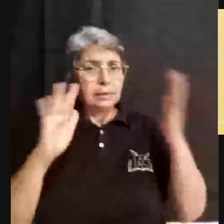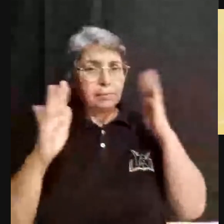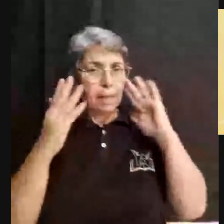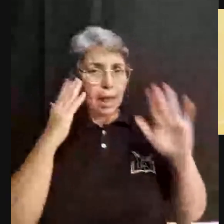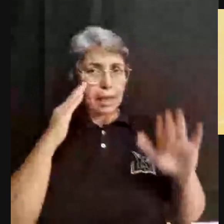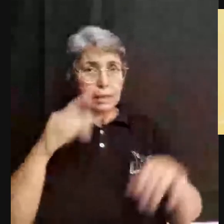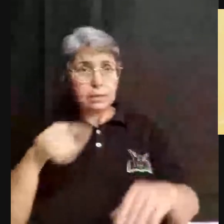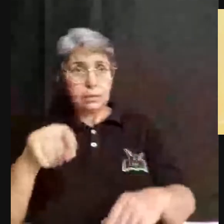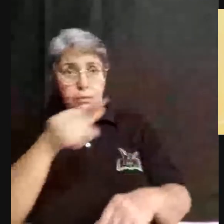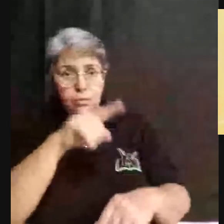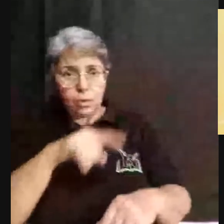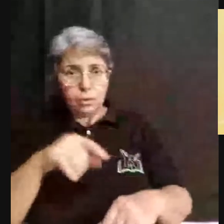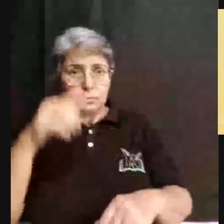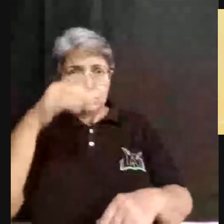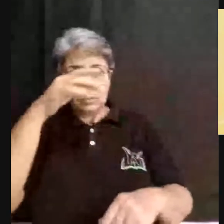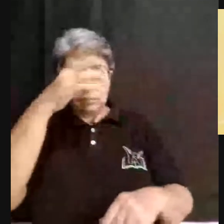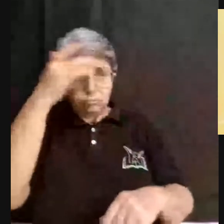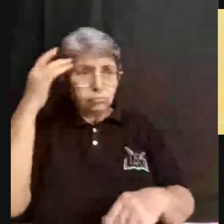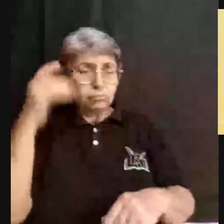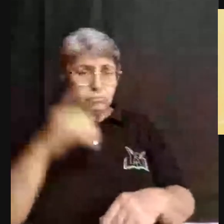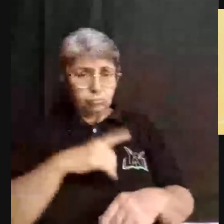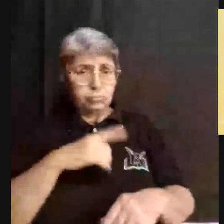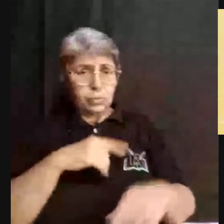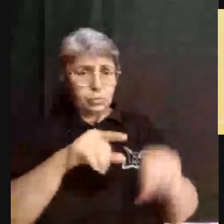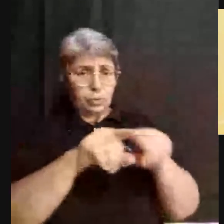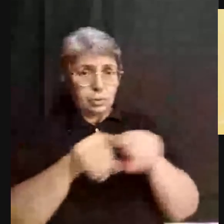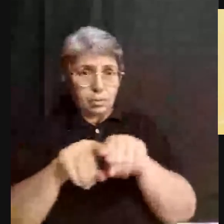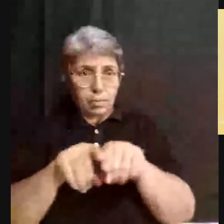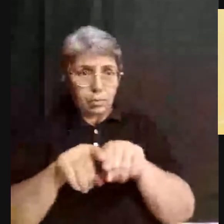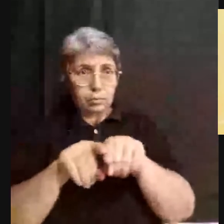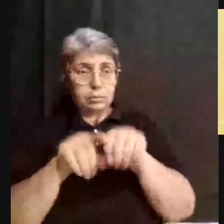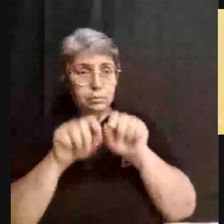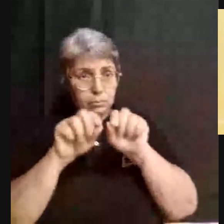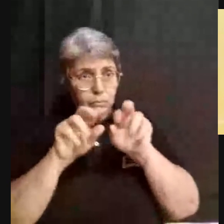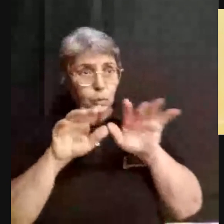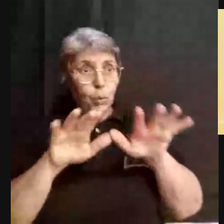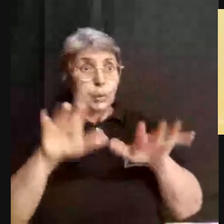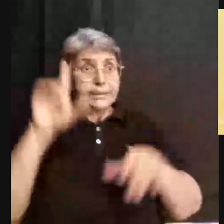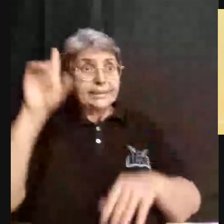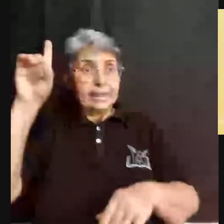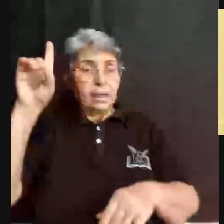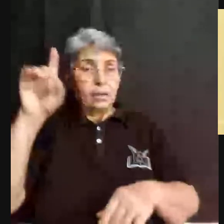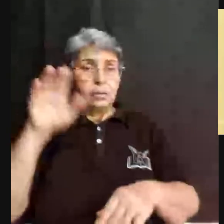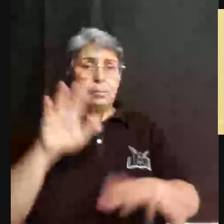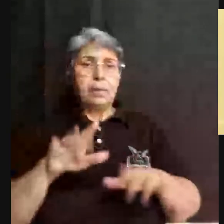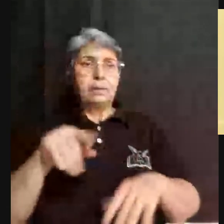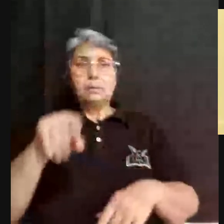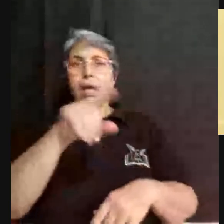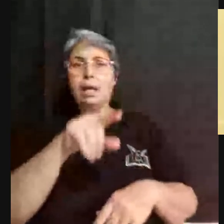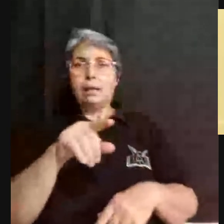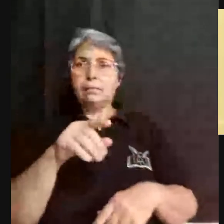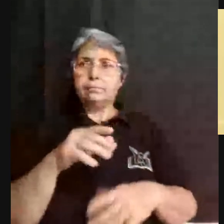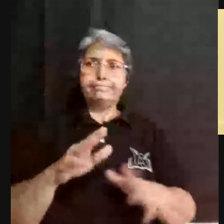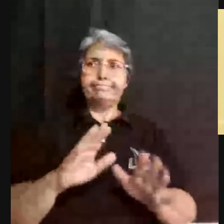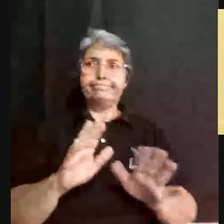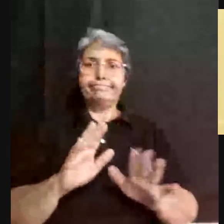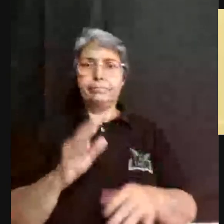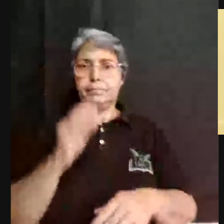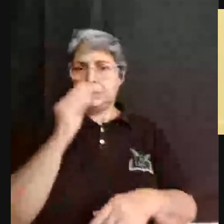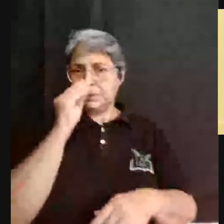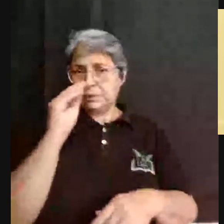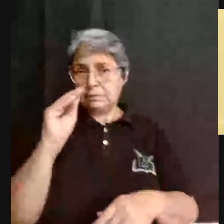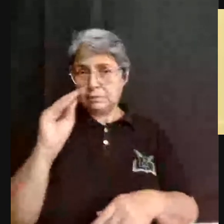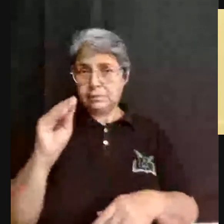à luz dada. A luz que foi dada não levou a uma ação a seu respeito. Ela foi